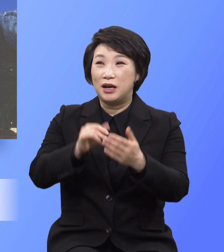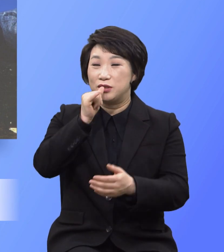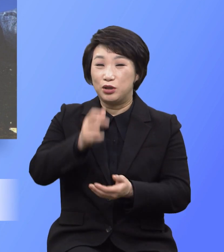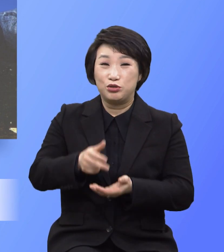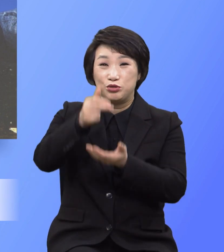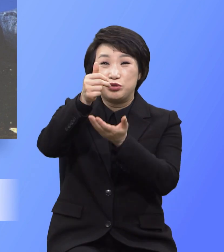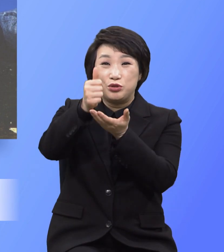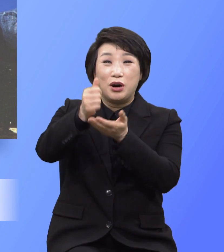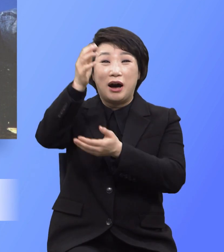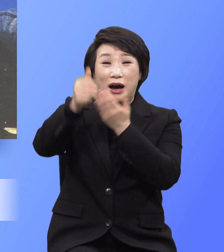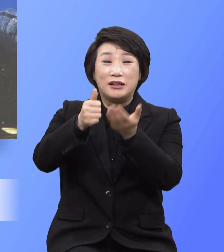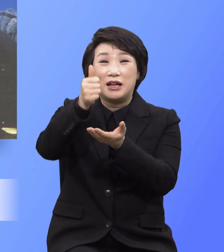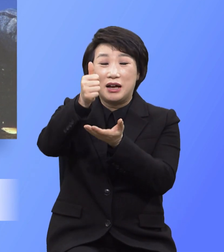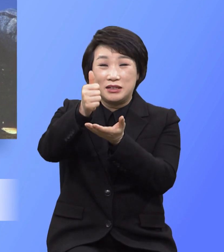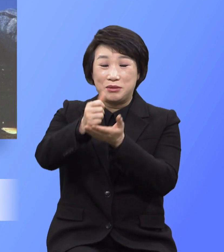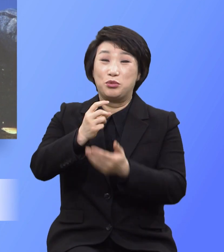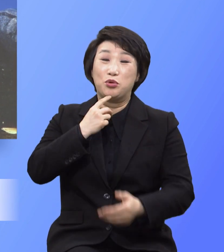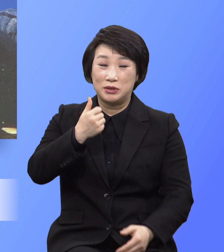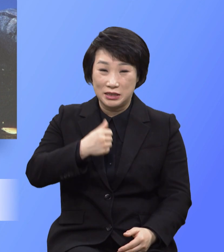하나님